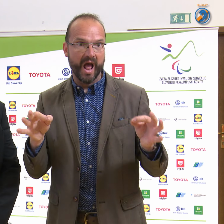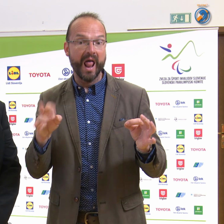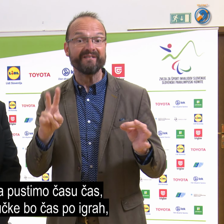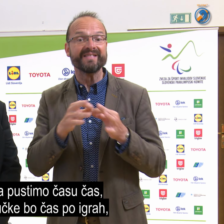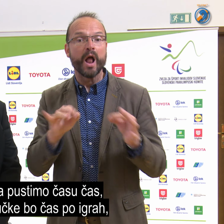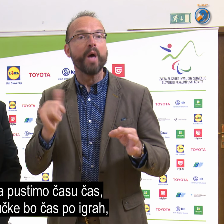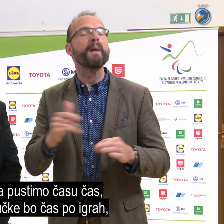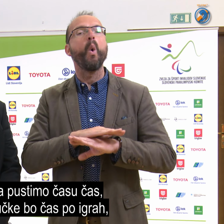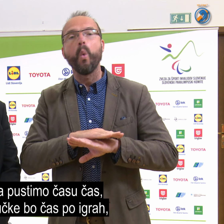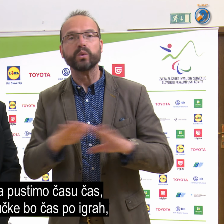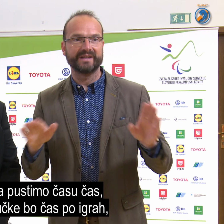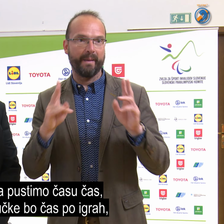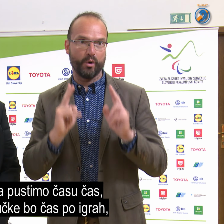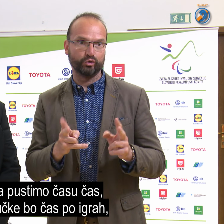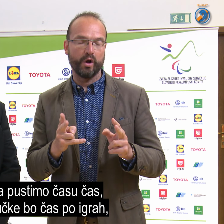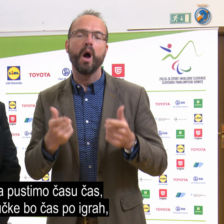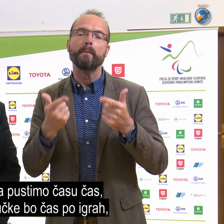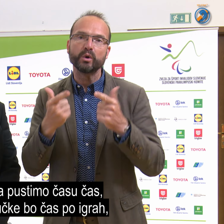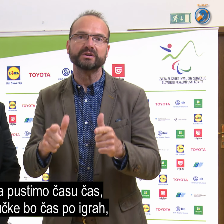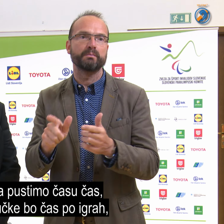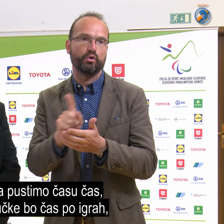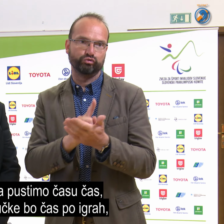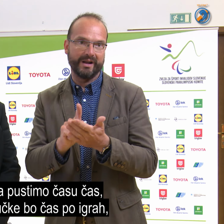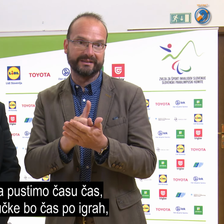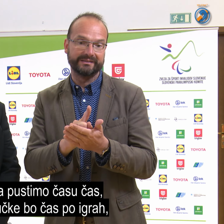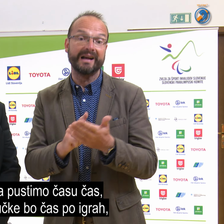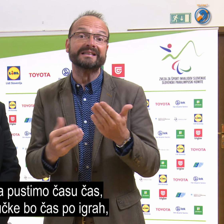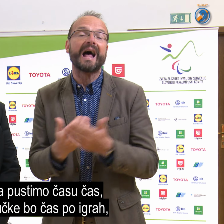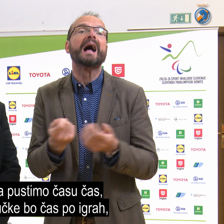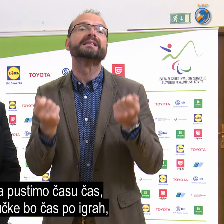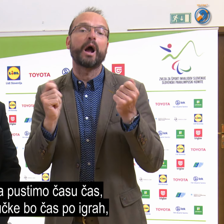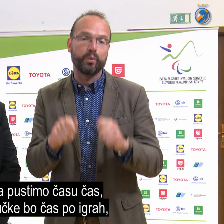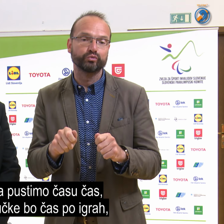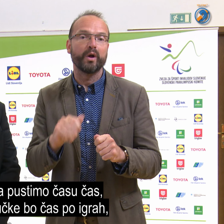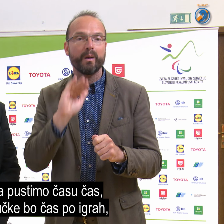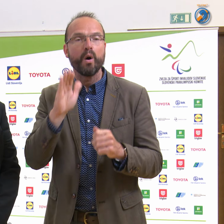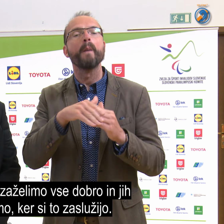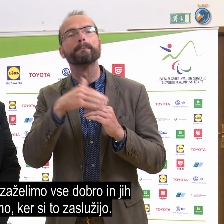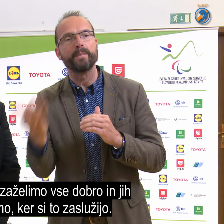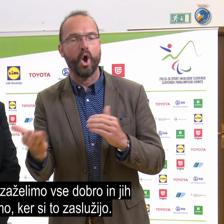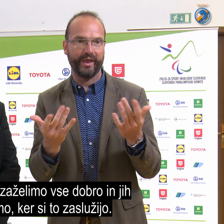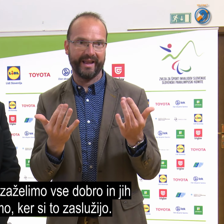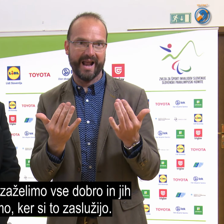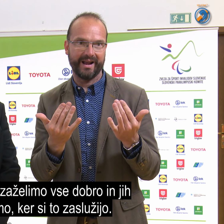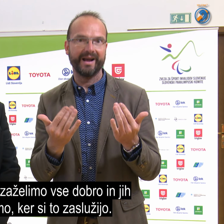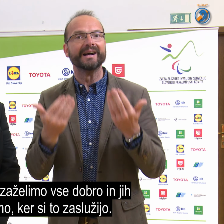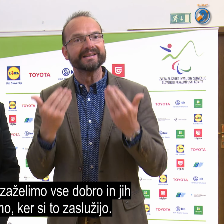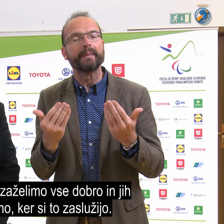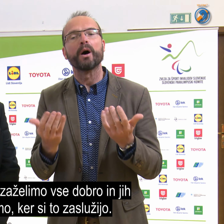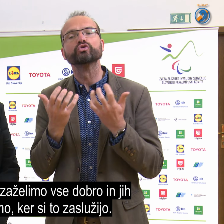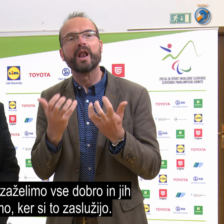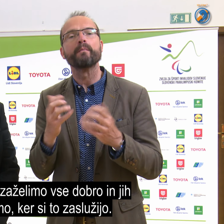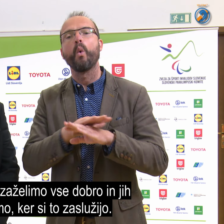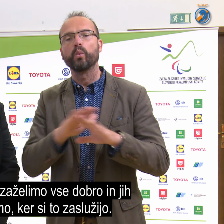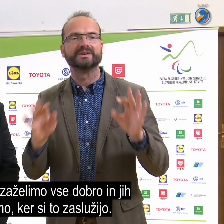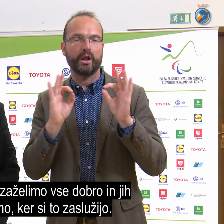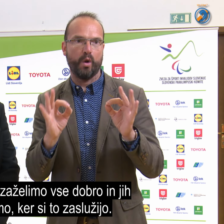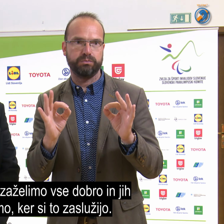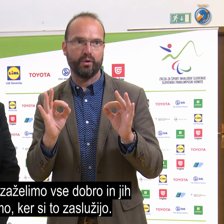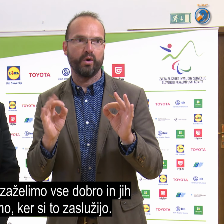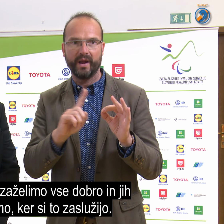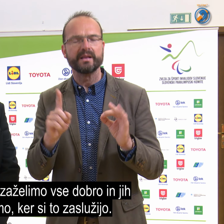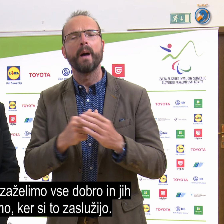možno. Tako da pustimo čas za zaključke, bo čas po igrah, zdaj pa jim zaželimo vse dobro